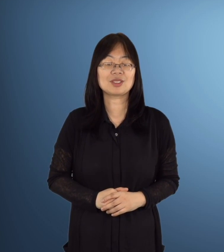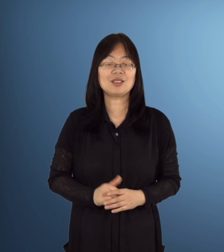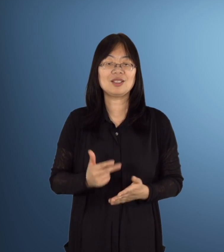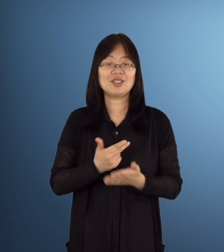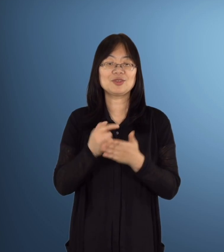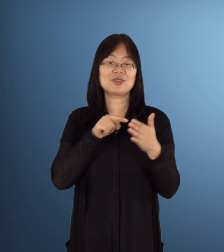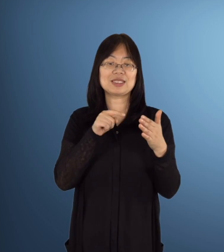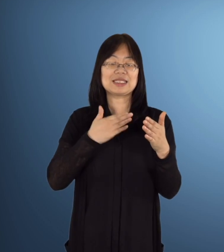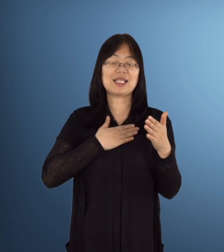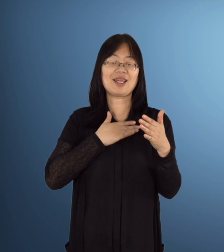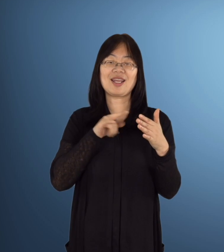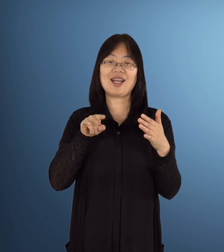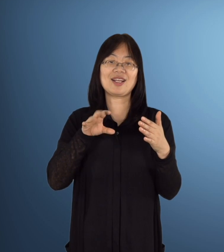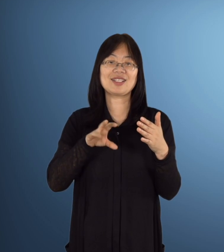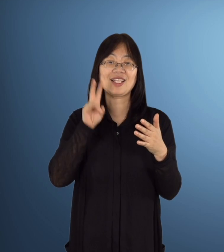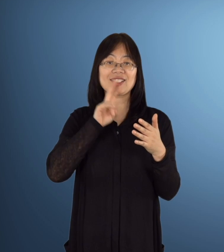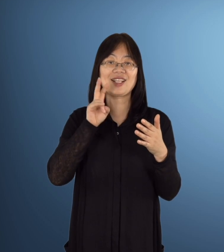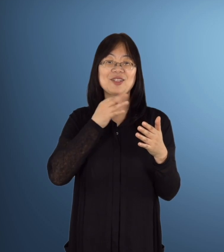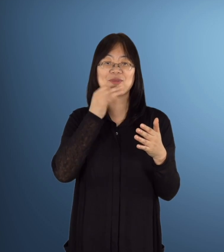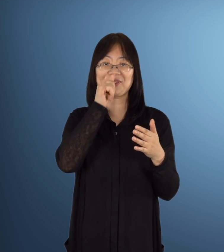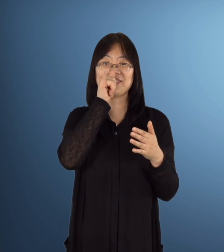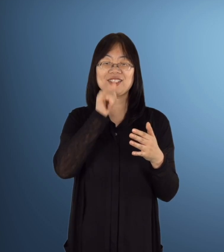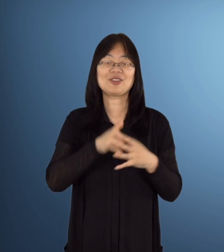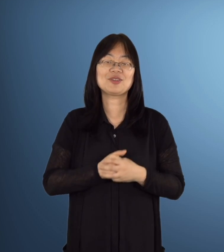주님 내 안에 찬양하죠.